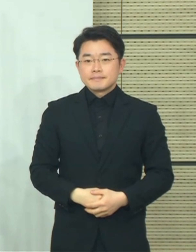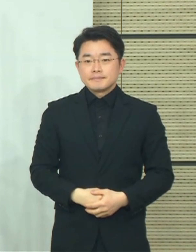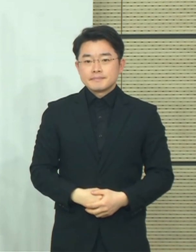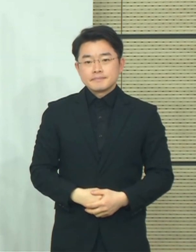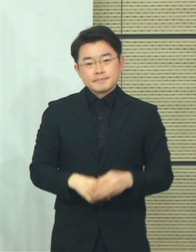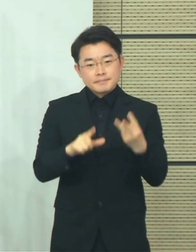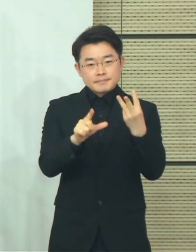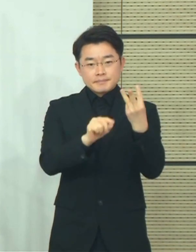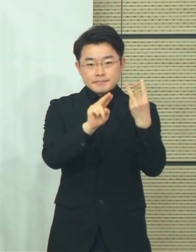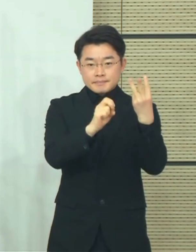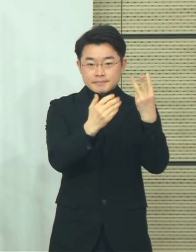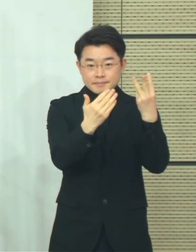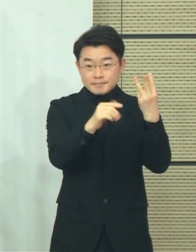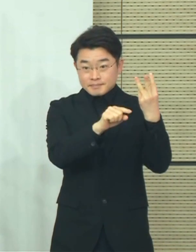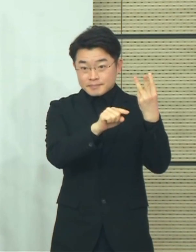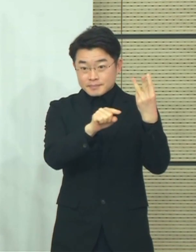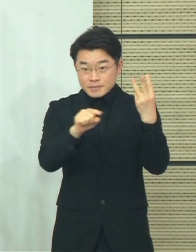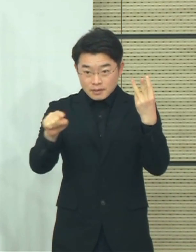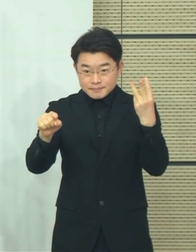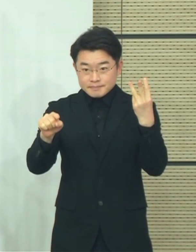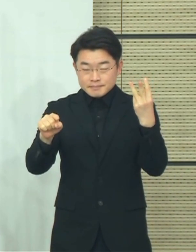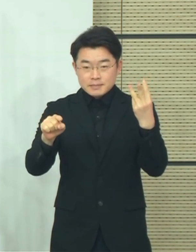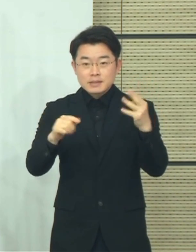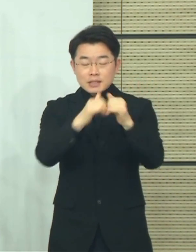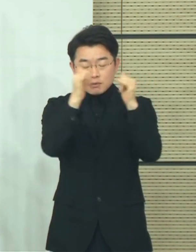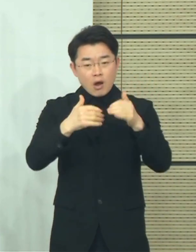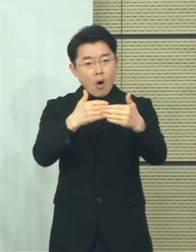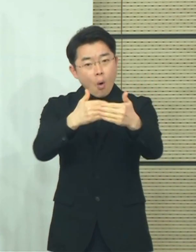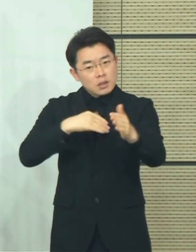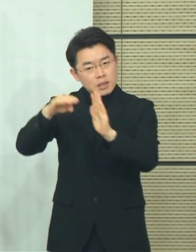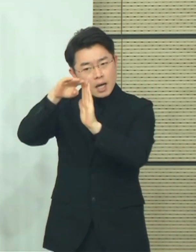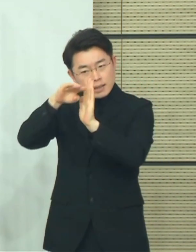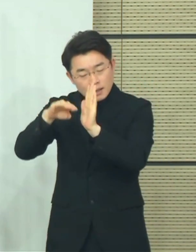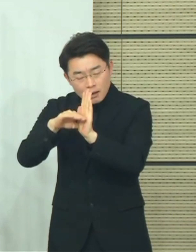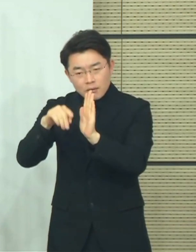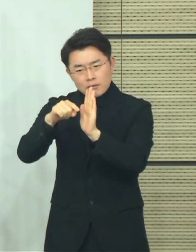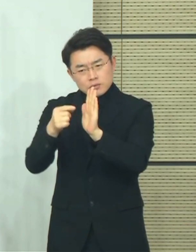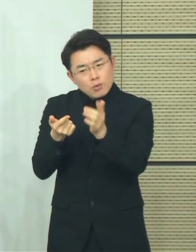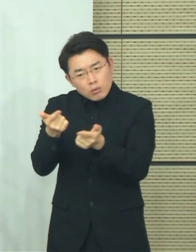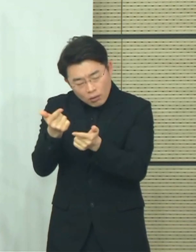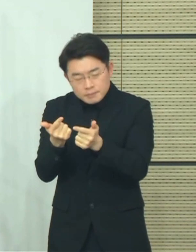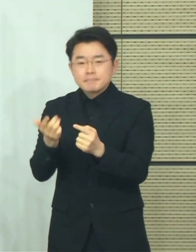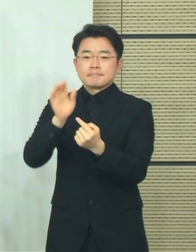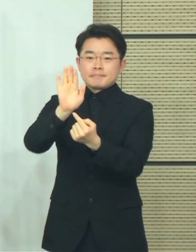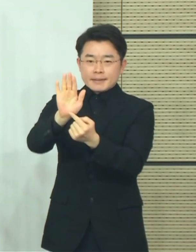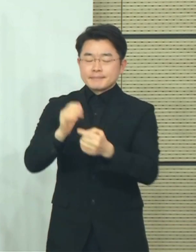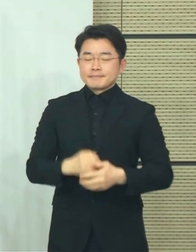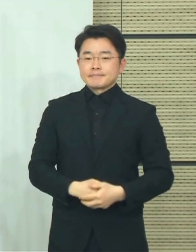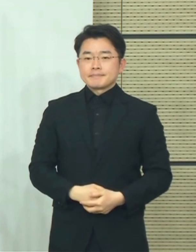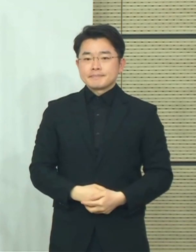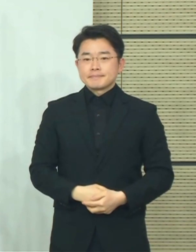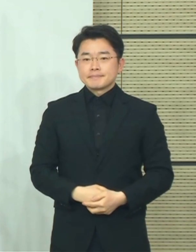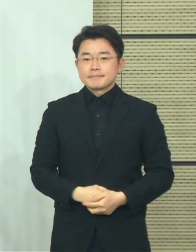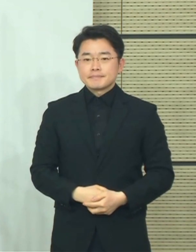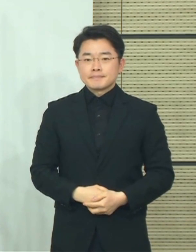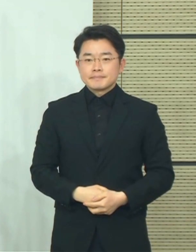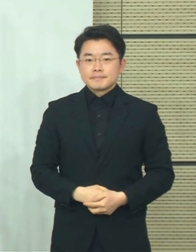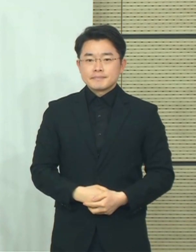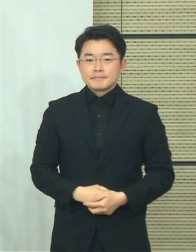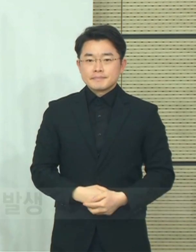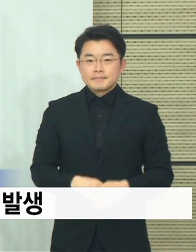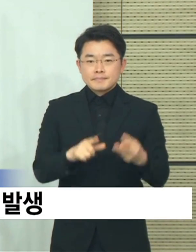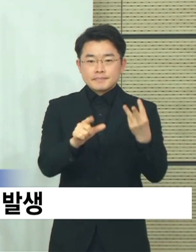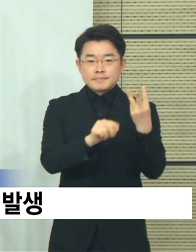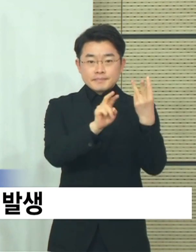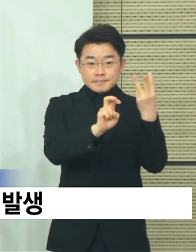3월 29일부터 적용하는 사회적 거리두기의 조정 방안에 대해 말씀드리겠습니다. 3월